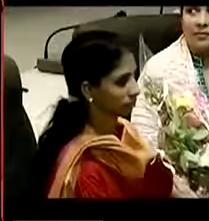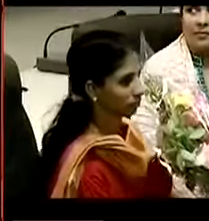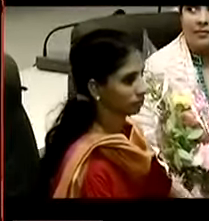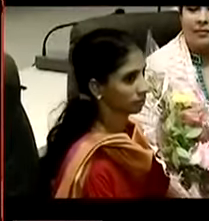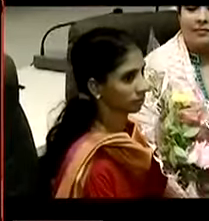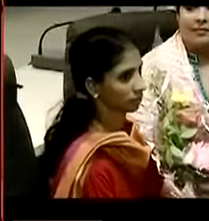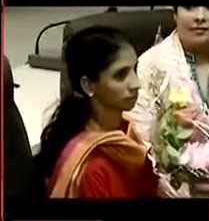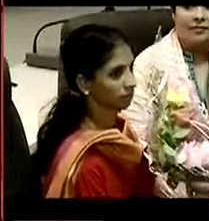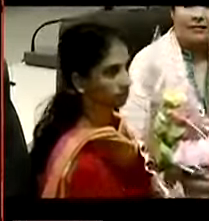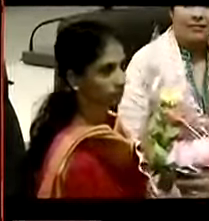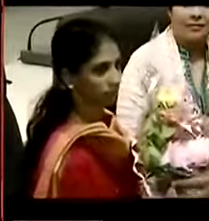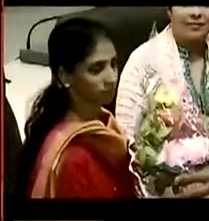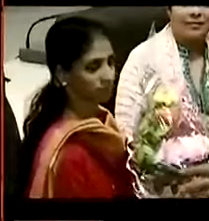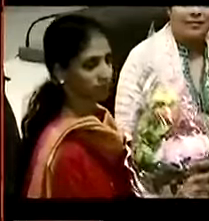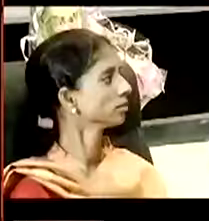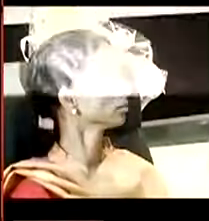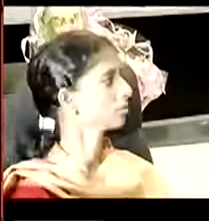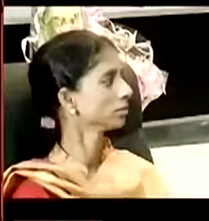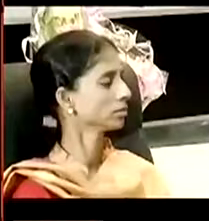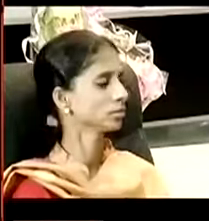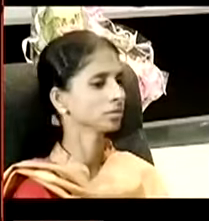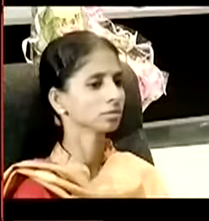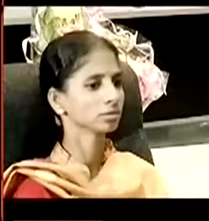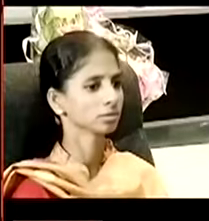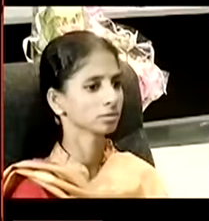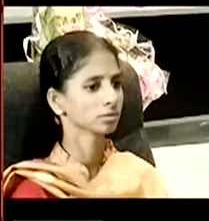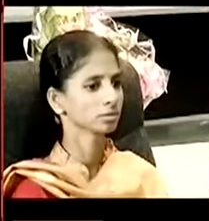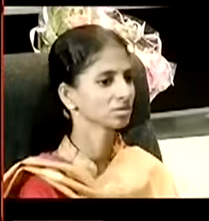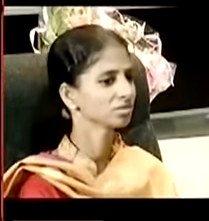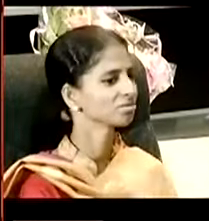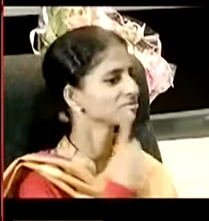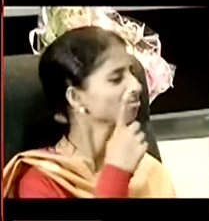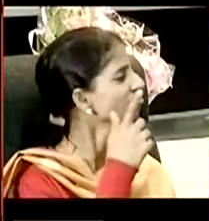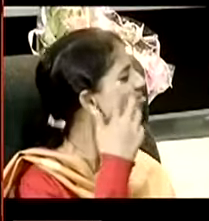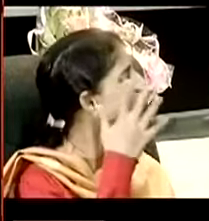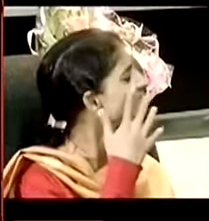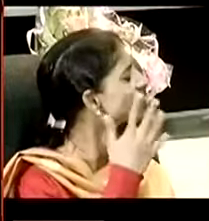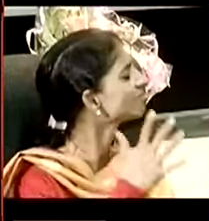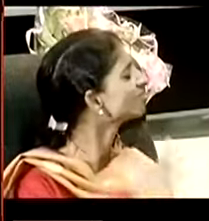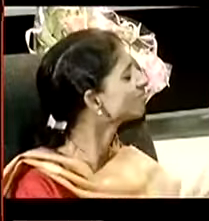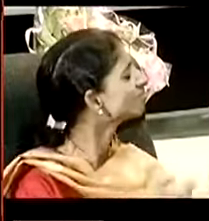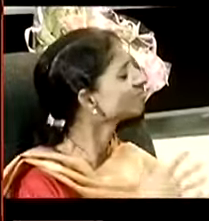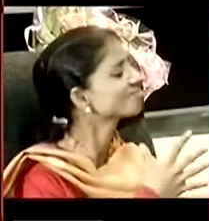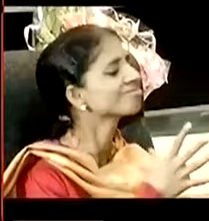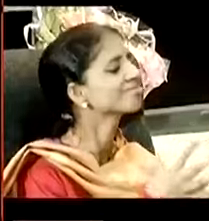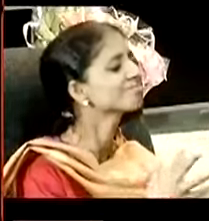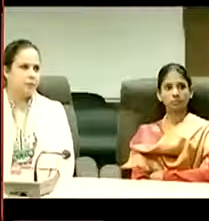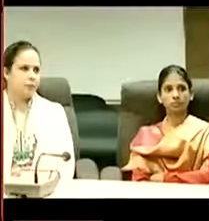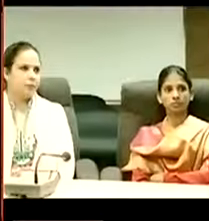इनका भाई जो है मेरे से संपर्क किया और मैंने क्योंकि मैं इनकी भाषा समझता हूँ तो मेरे पास ही आए और जब मैंने गीता का फोटो